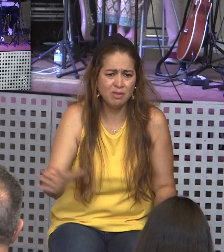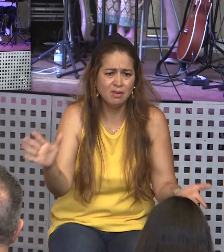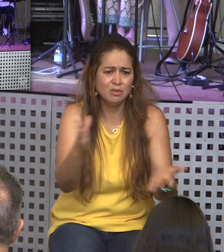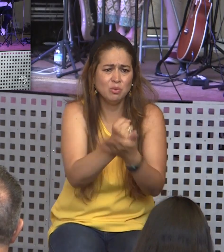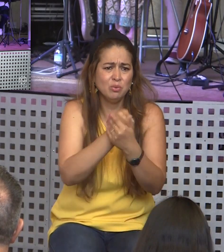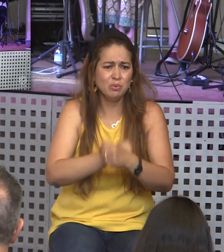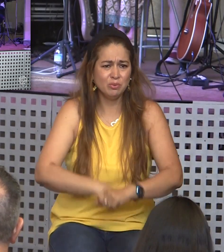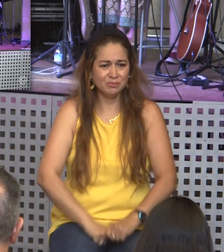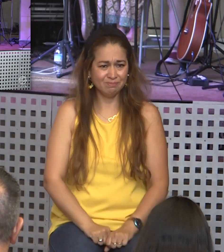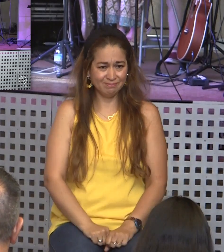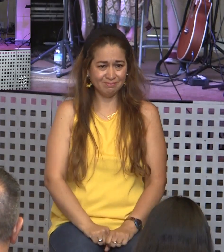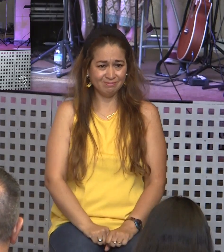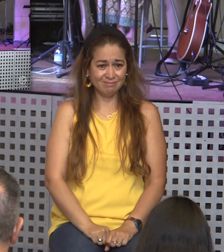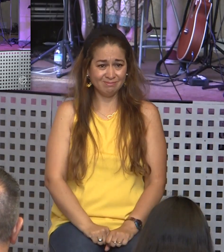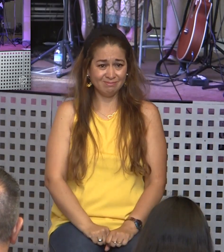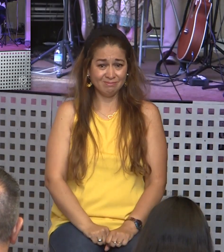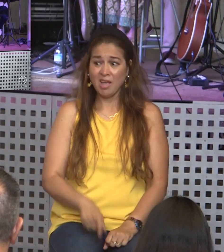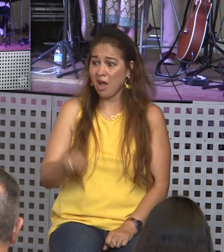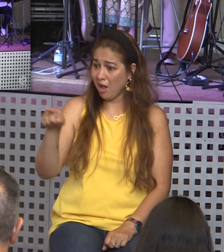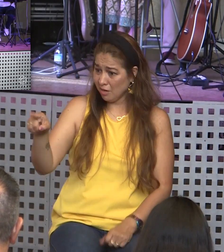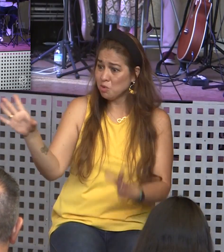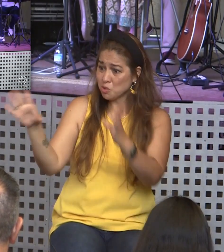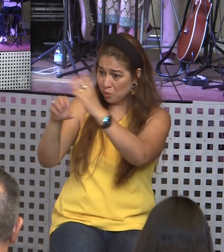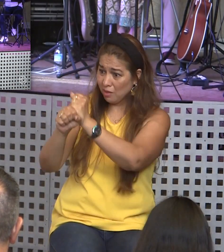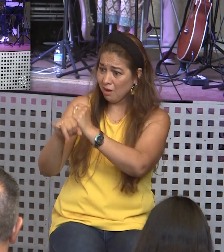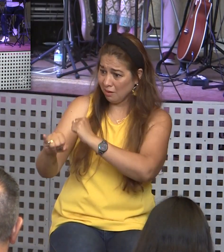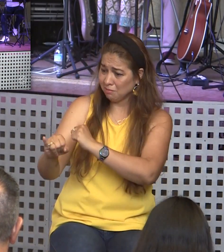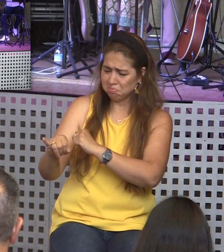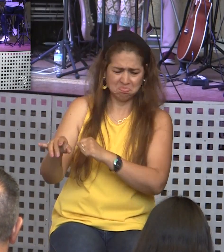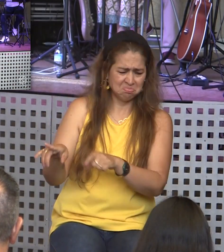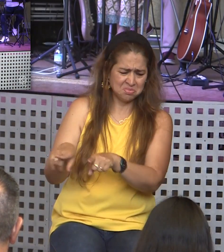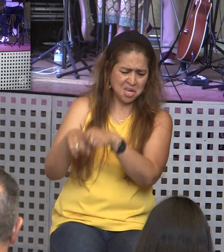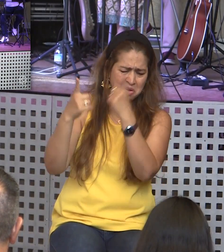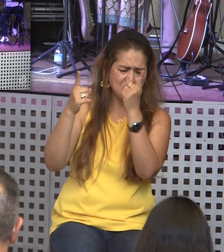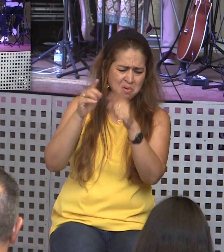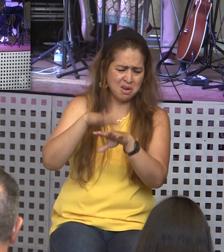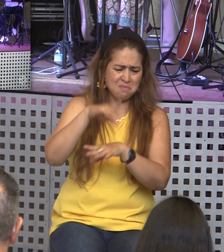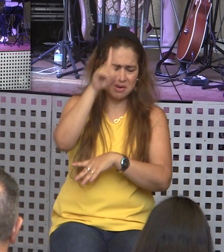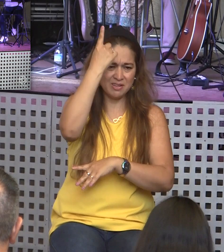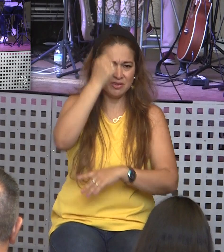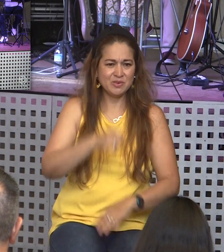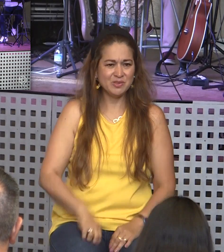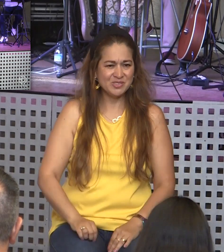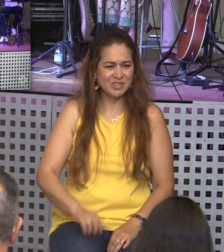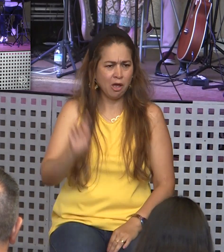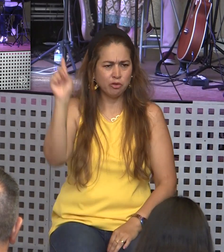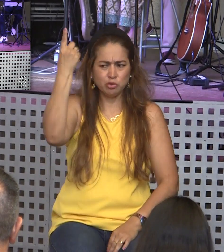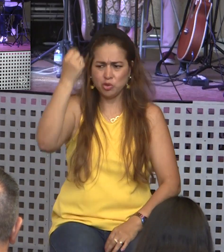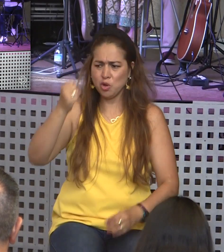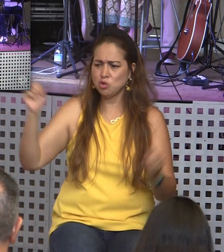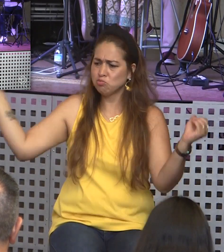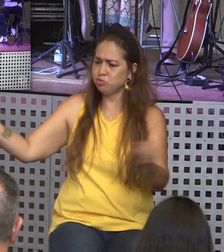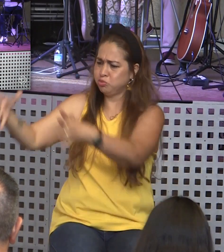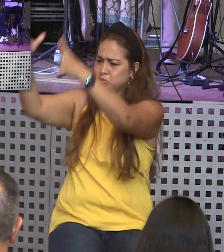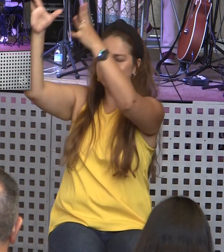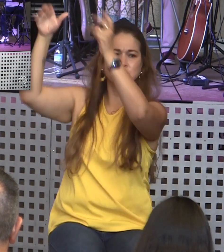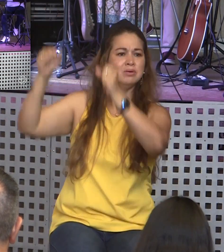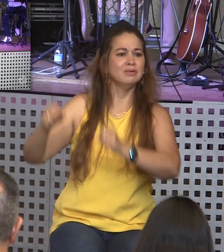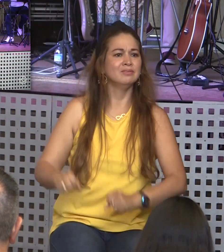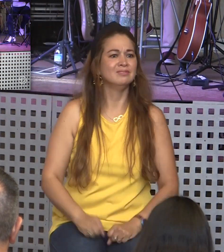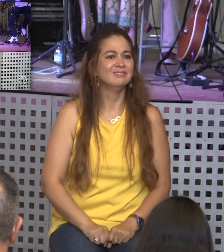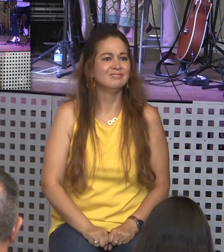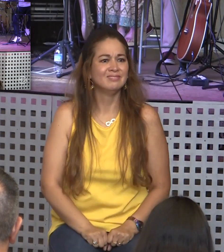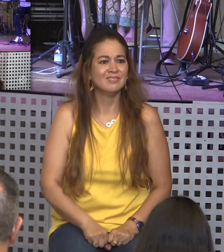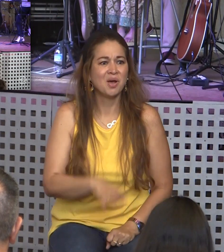algo difícil? El problema no está en Dios. El enemigo te ciega, me ciega, creyendo que el problema está en Él.